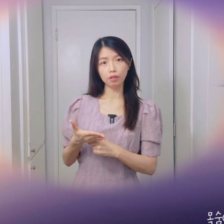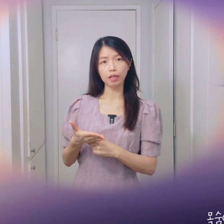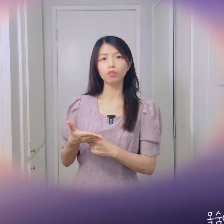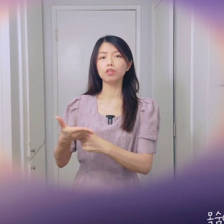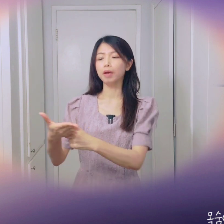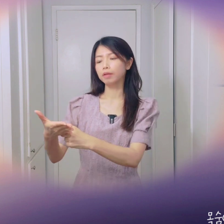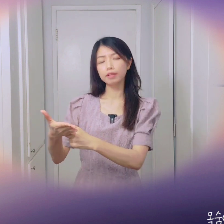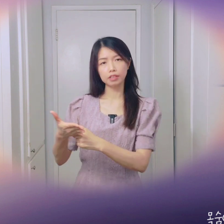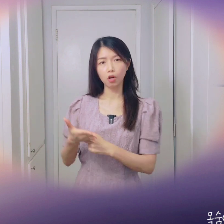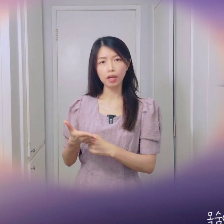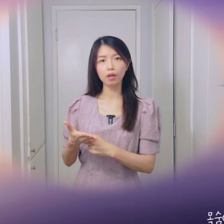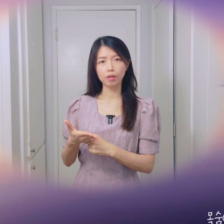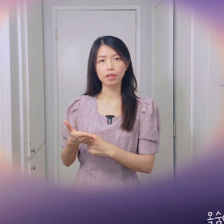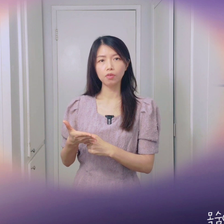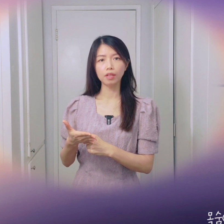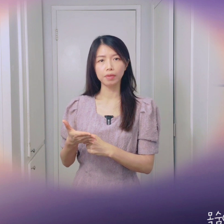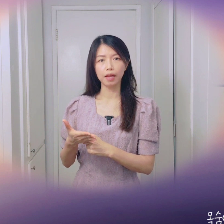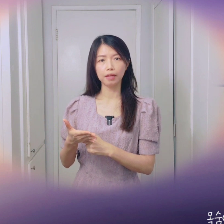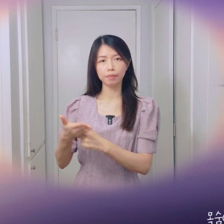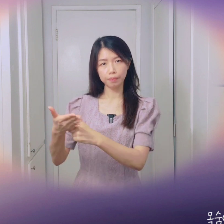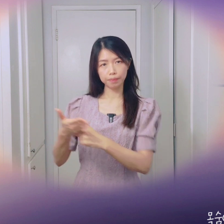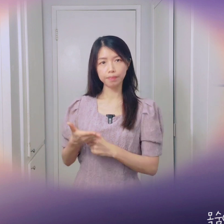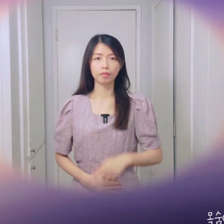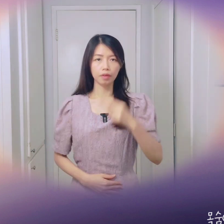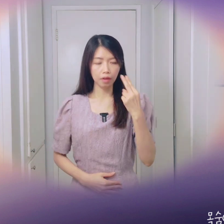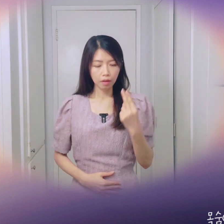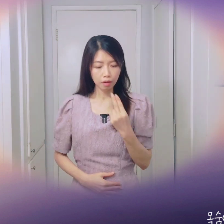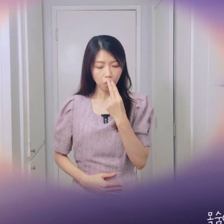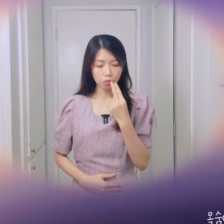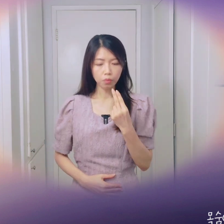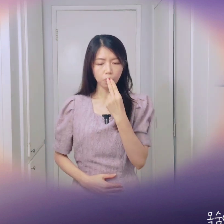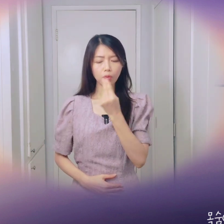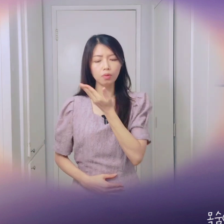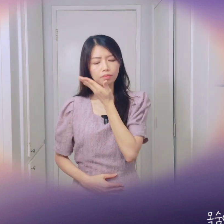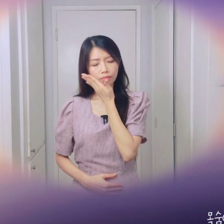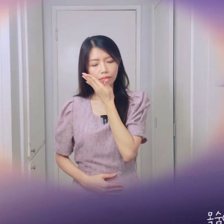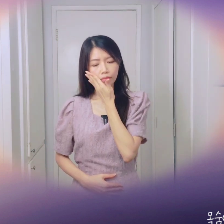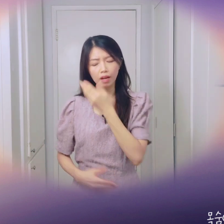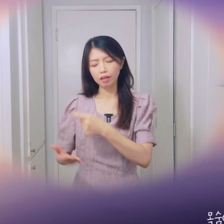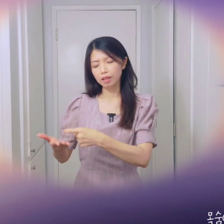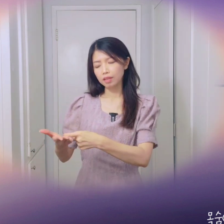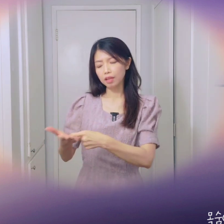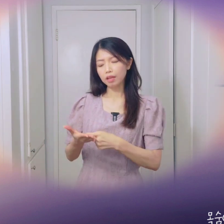쪽으로 끌어당겨 주시면 절약이라고 하는 뜻의 수어가 됩니다. 목숨도